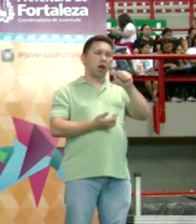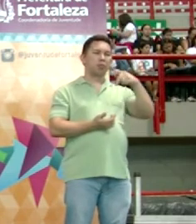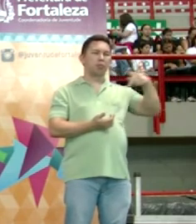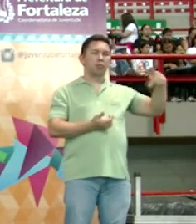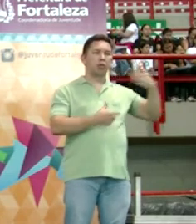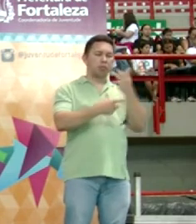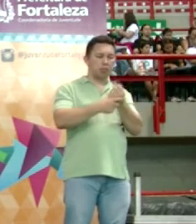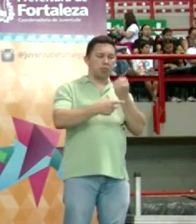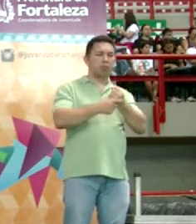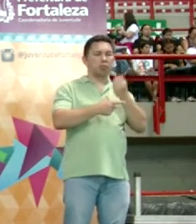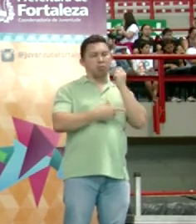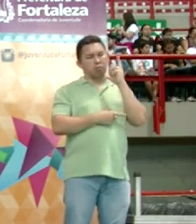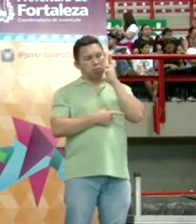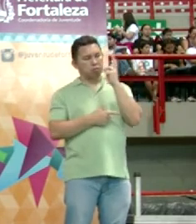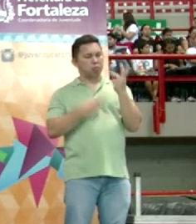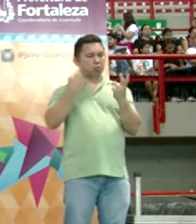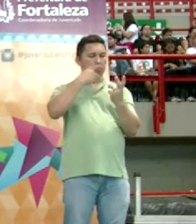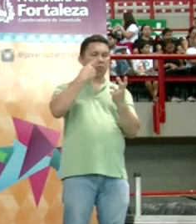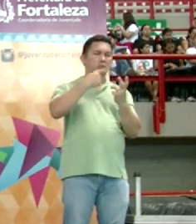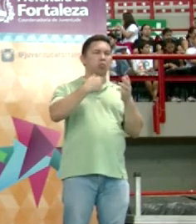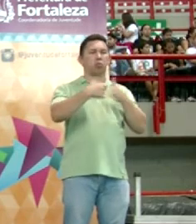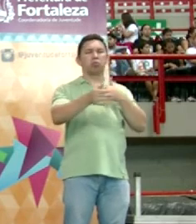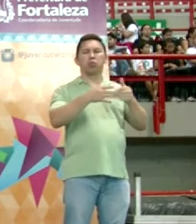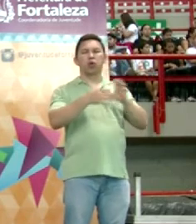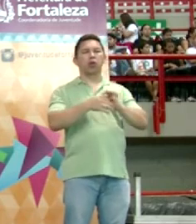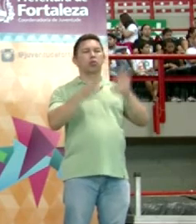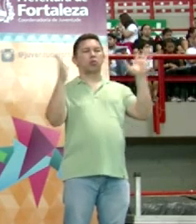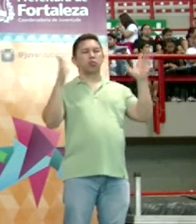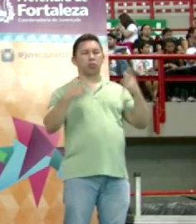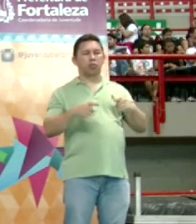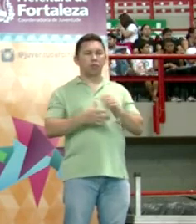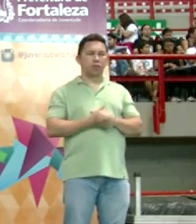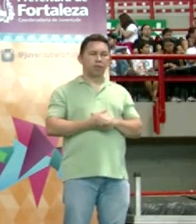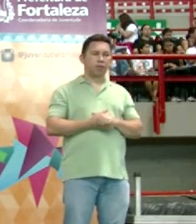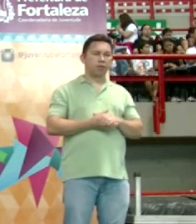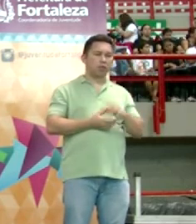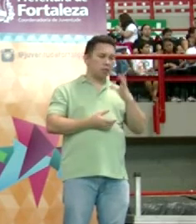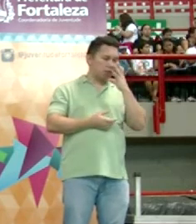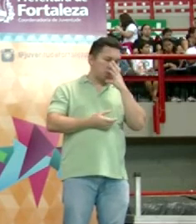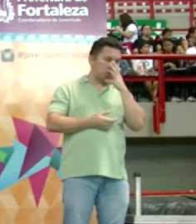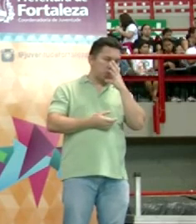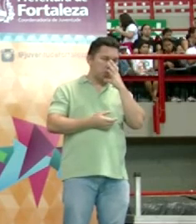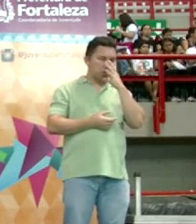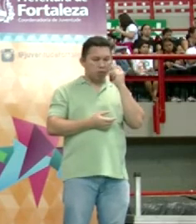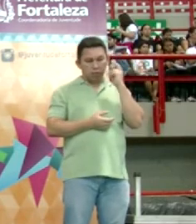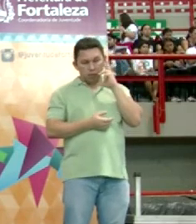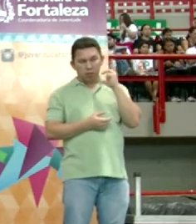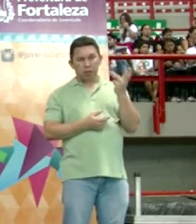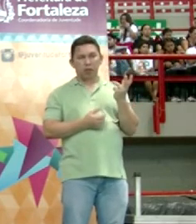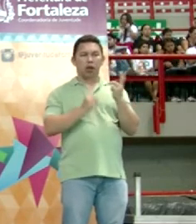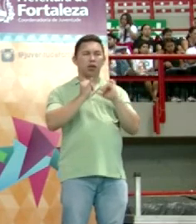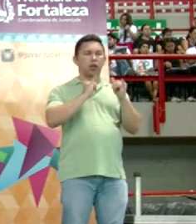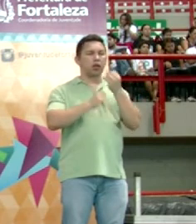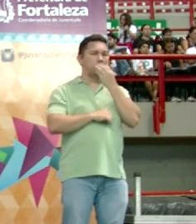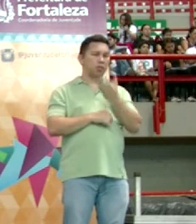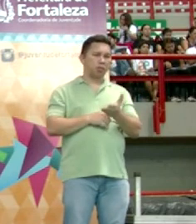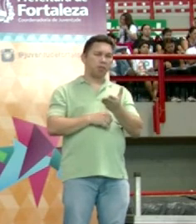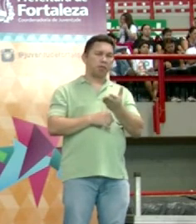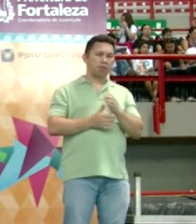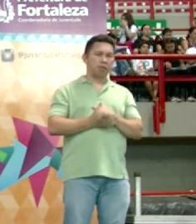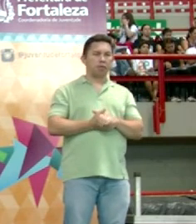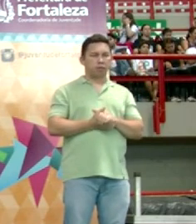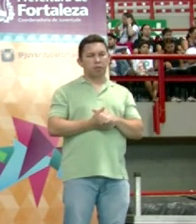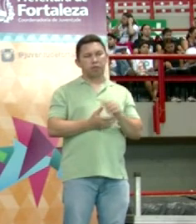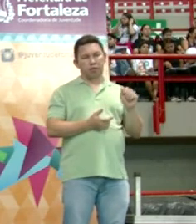Academia Enem, para você poder assistir às aulas onde você estiver. Agora, claro, para assistir no celular, a internet tem que ser boa, né? Internet